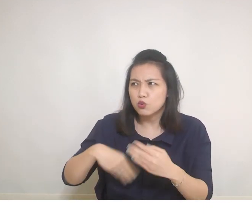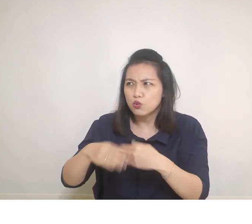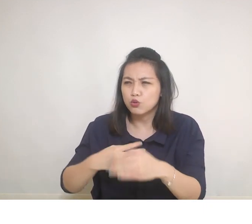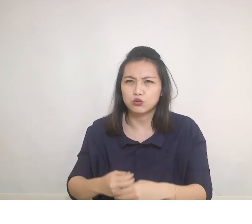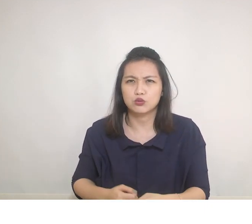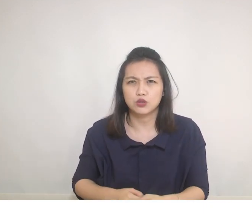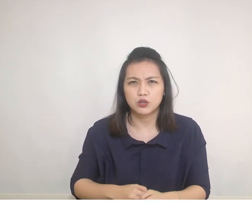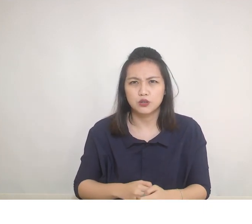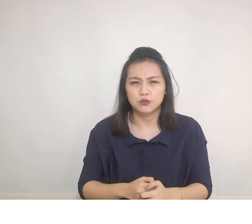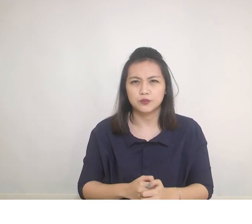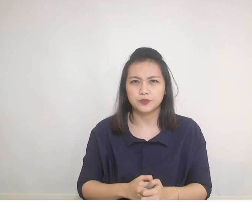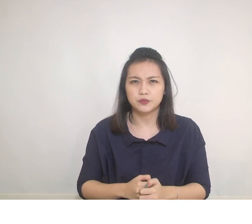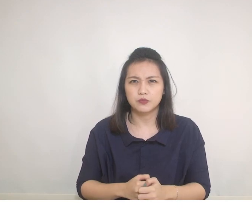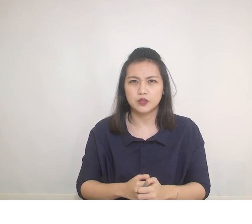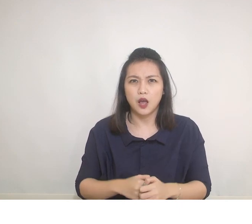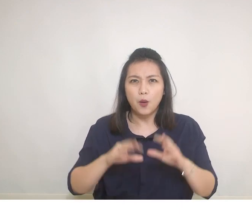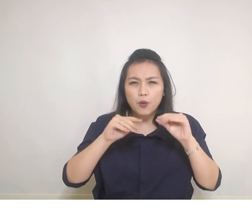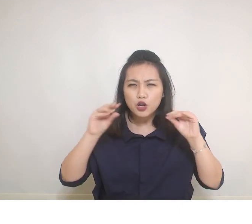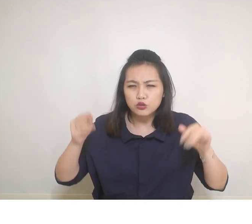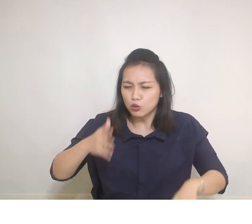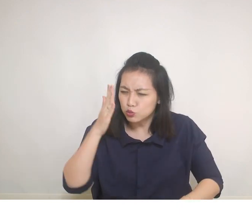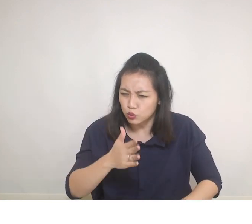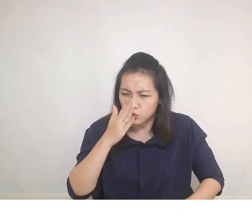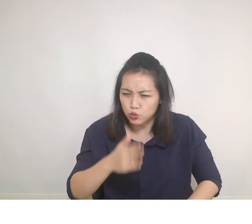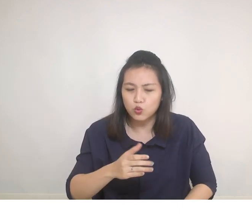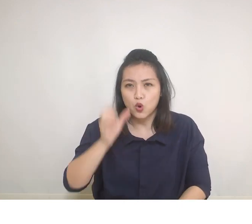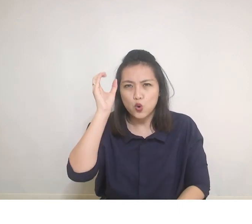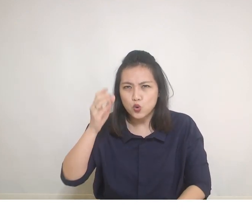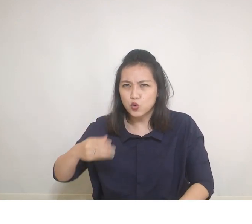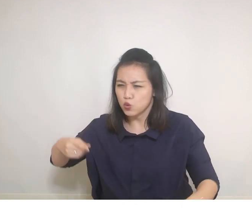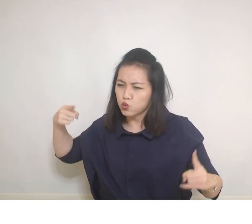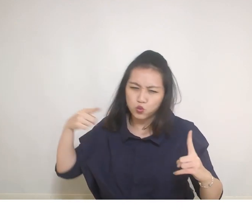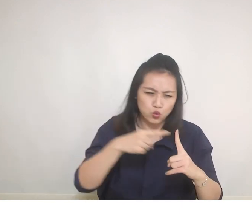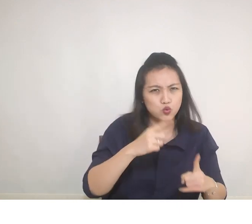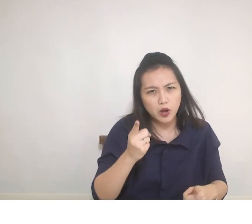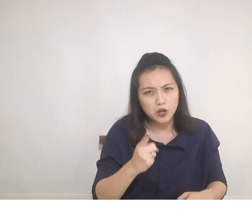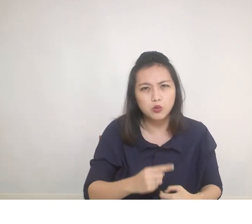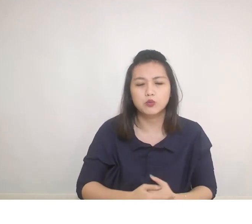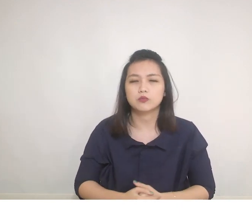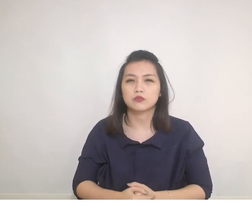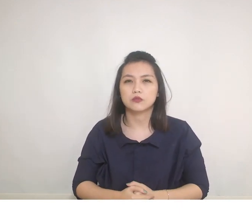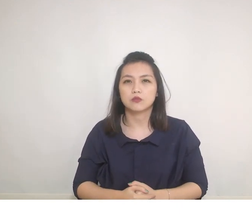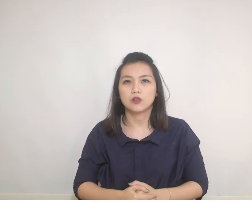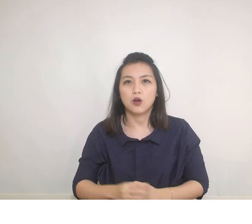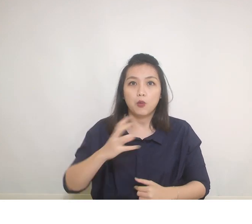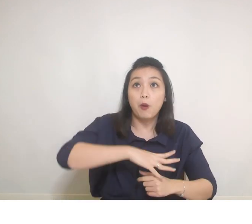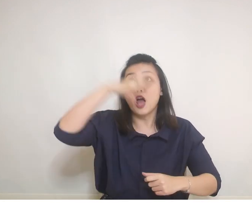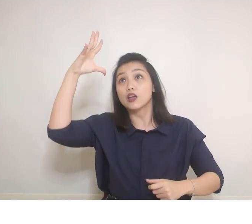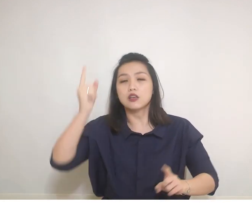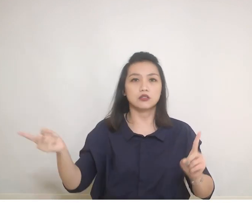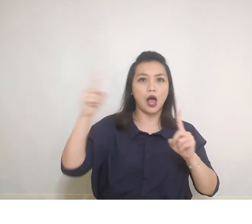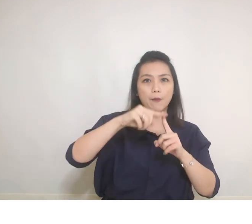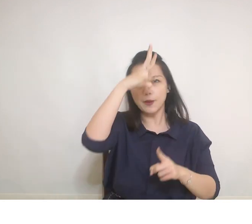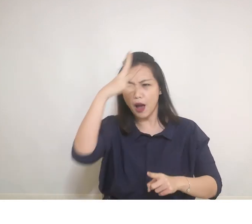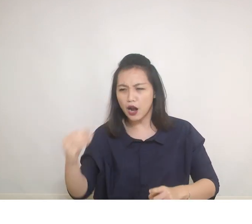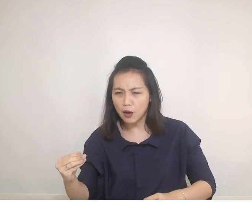mengejar berarti bekerja dengan keras untuk mengejar itu ya. Iya, jadi betul-betul dari pagi malam gitu. Saya betul-betul